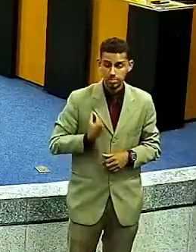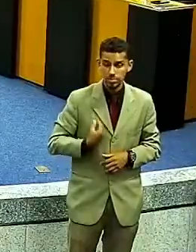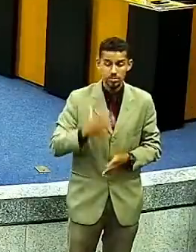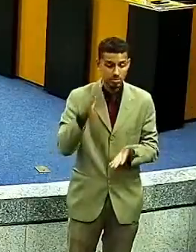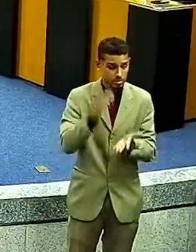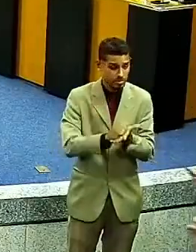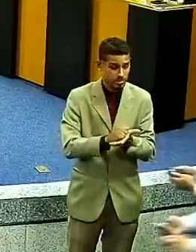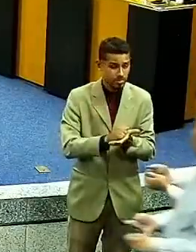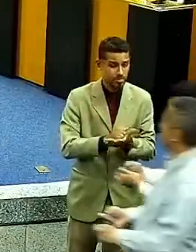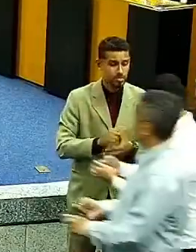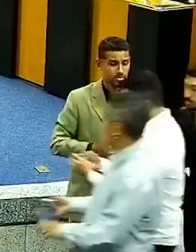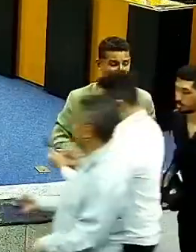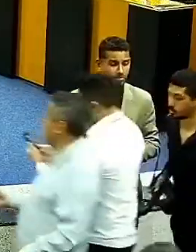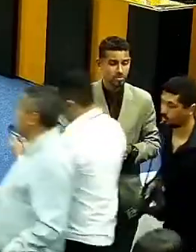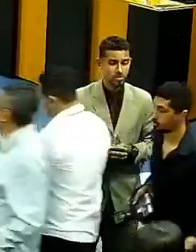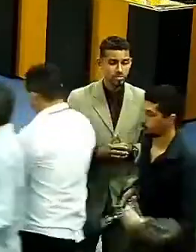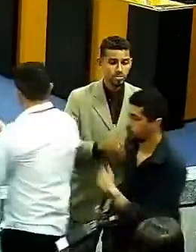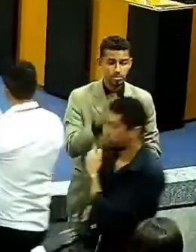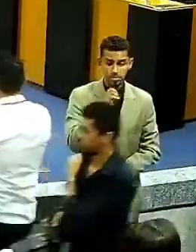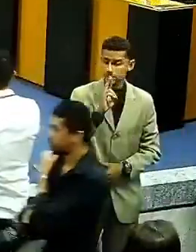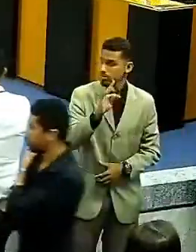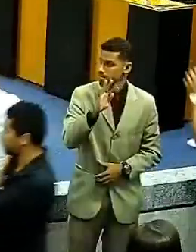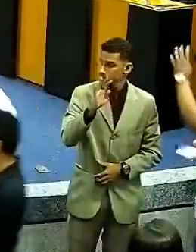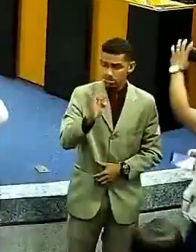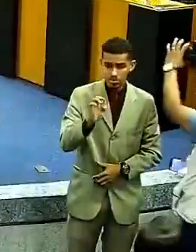registrada membro da corte